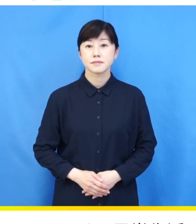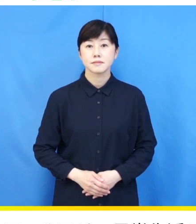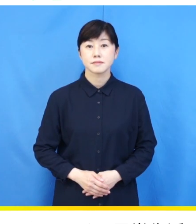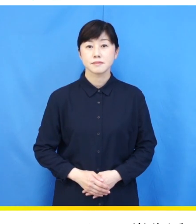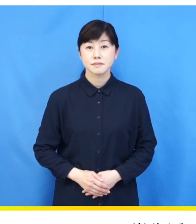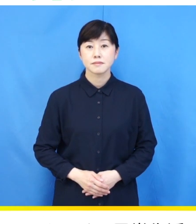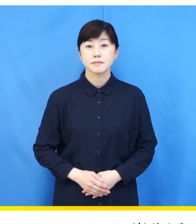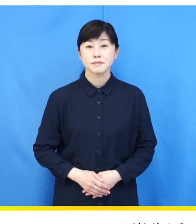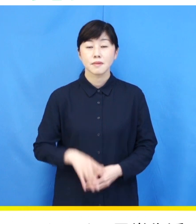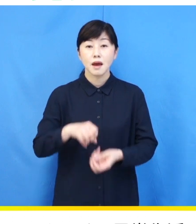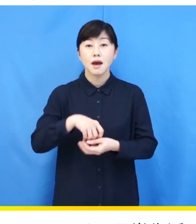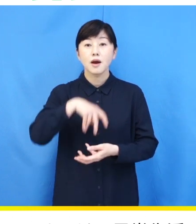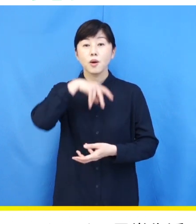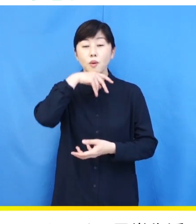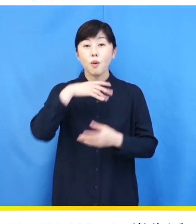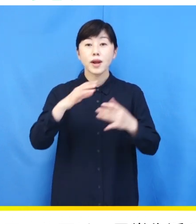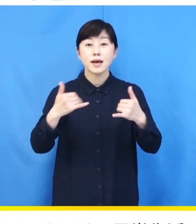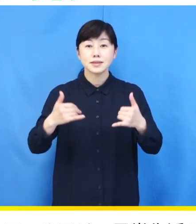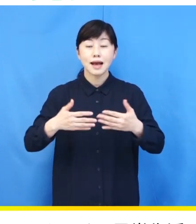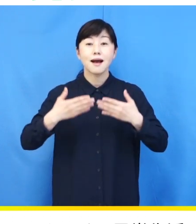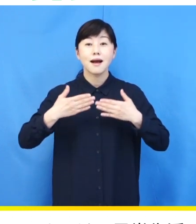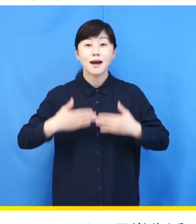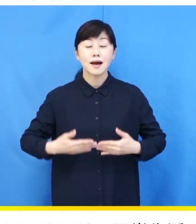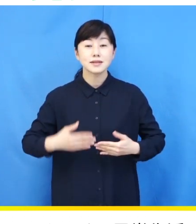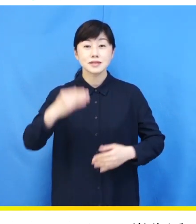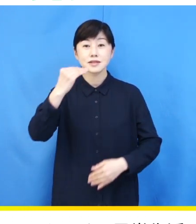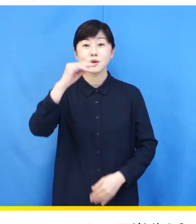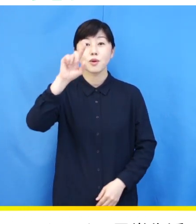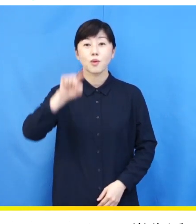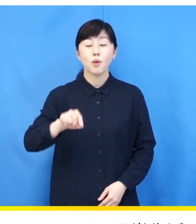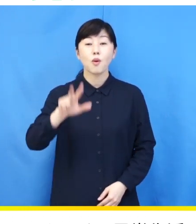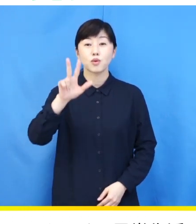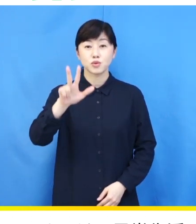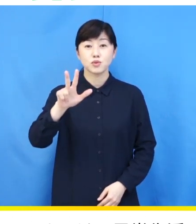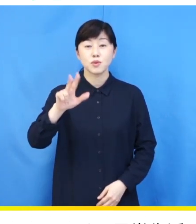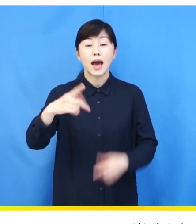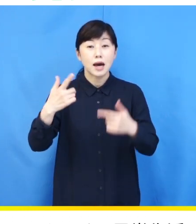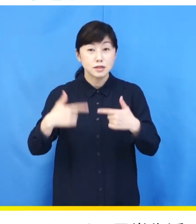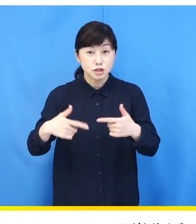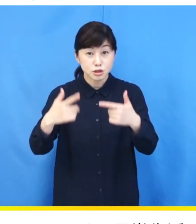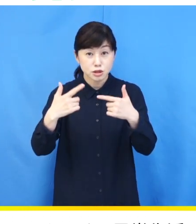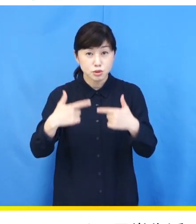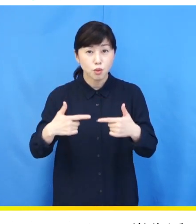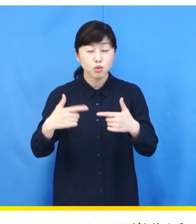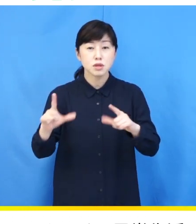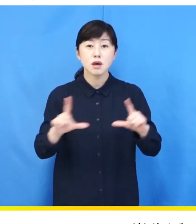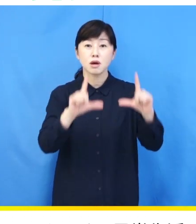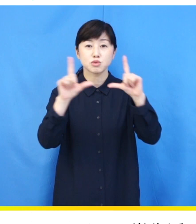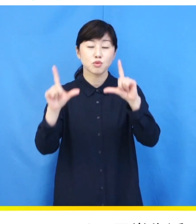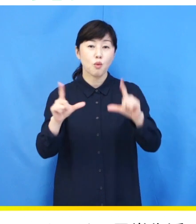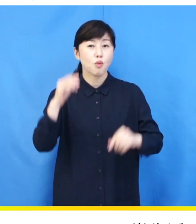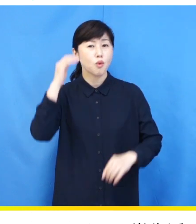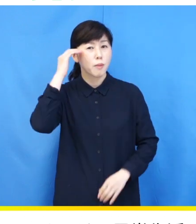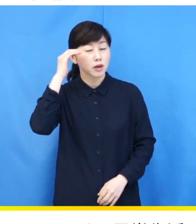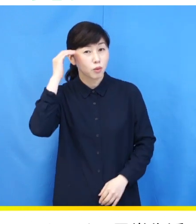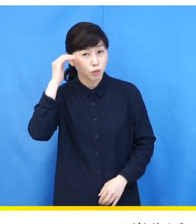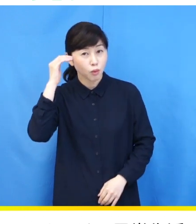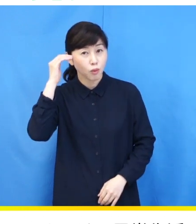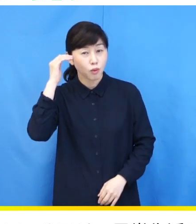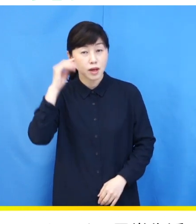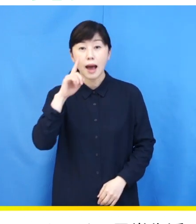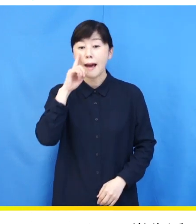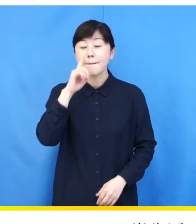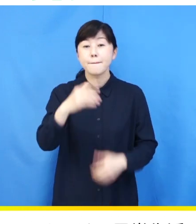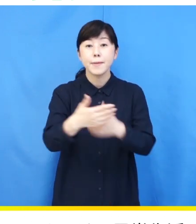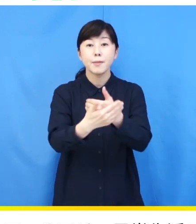高齢者あんしんコールでは日常生活の困りごとや見守りなどに関する